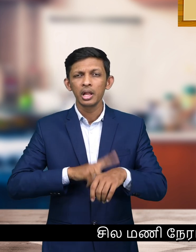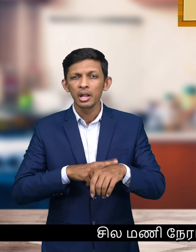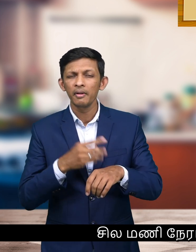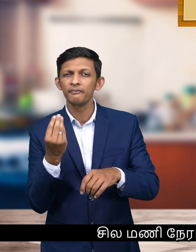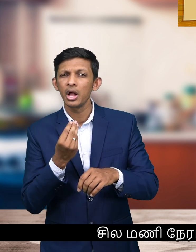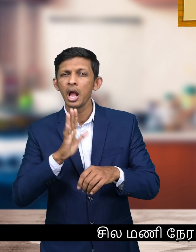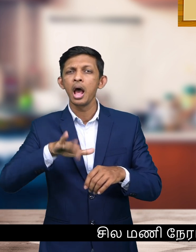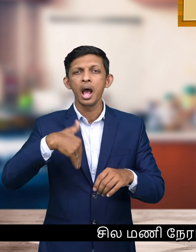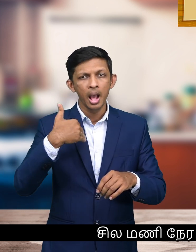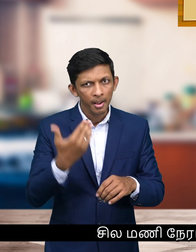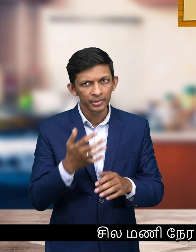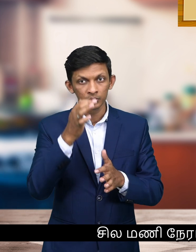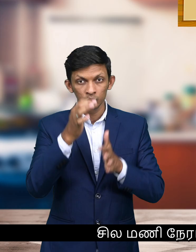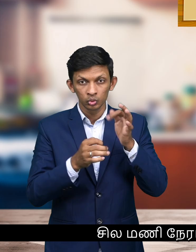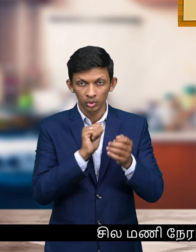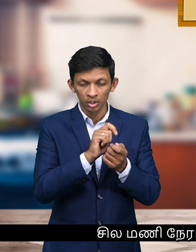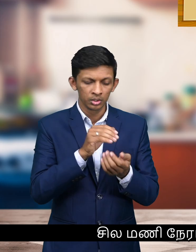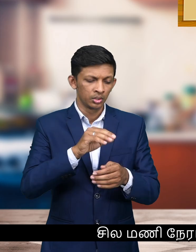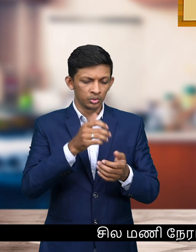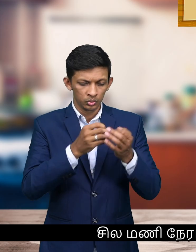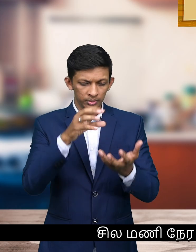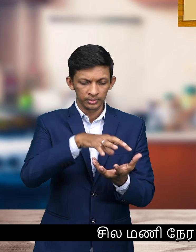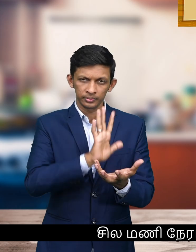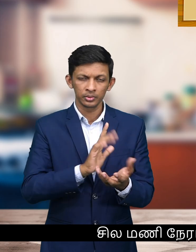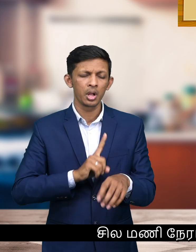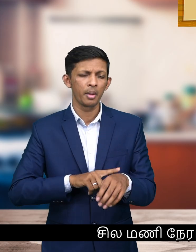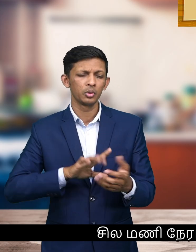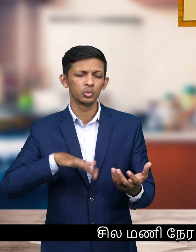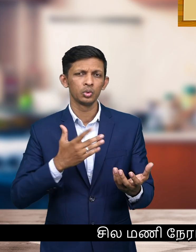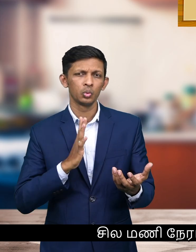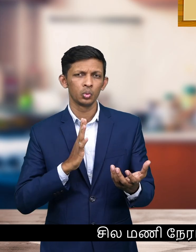சில மணி நேரம் கழித்து பால் தயிராக மாறும்.